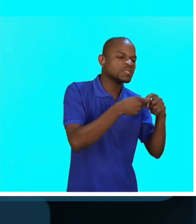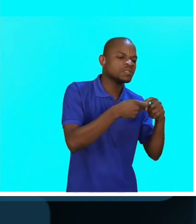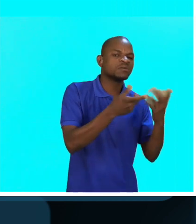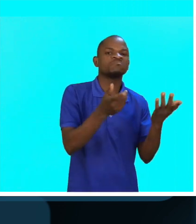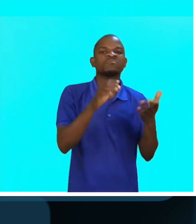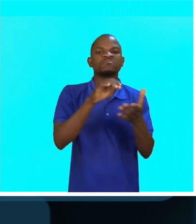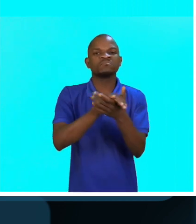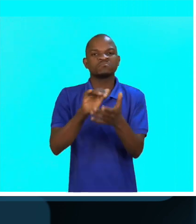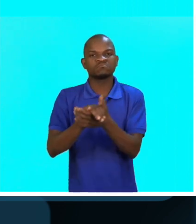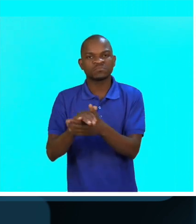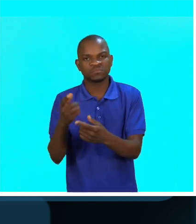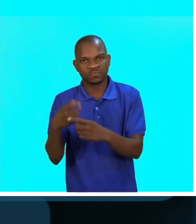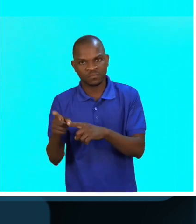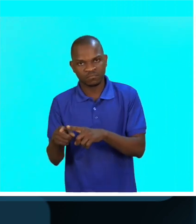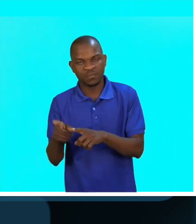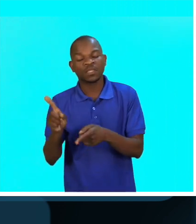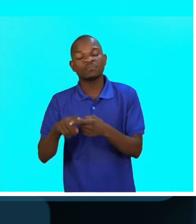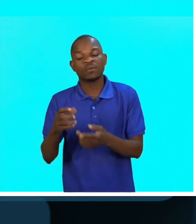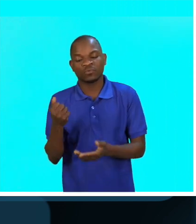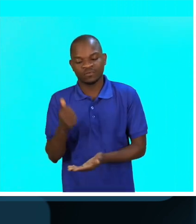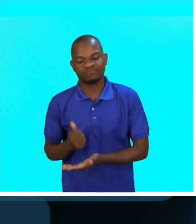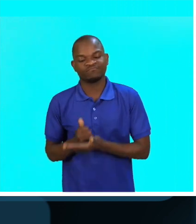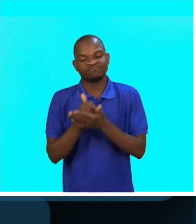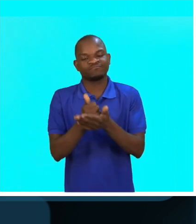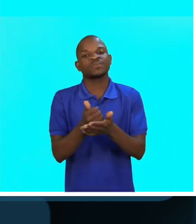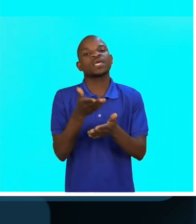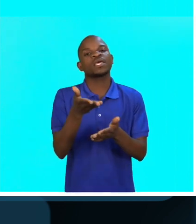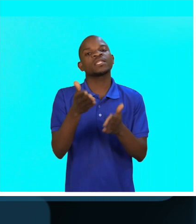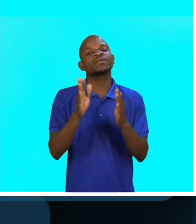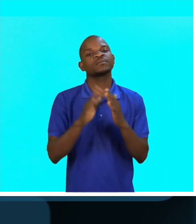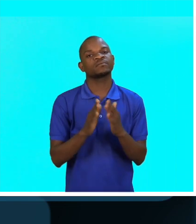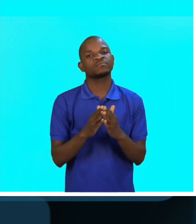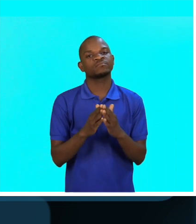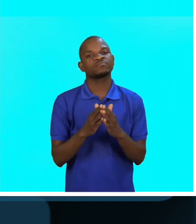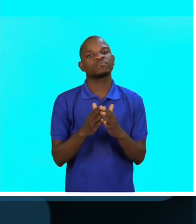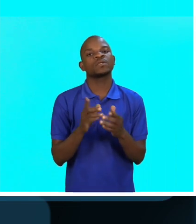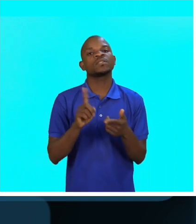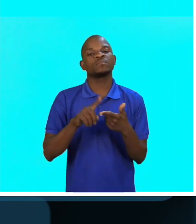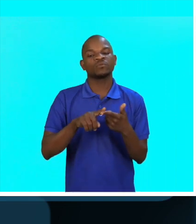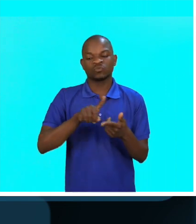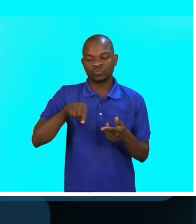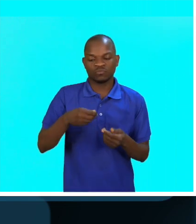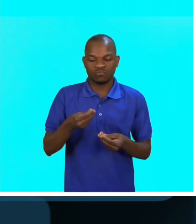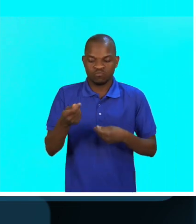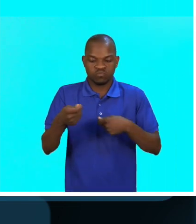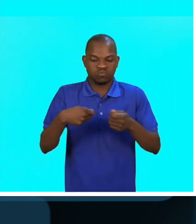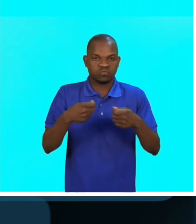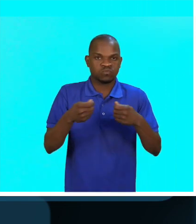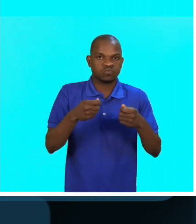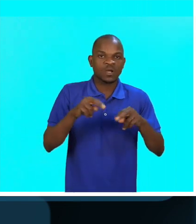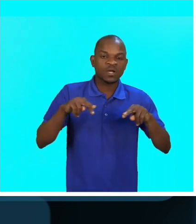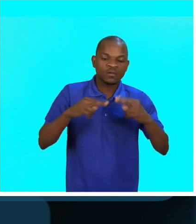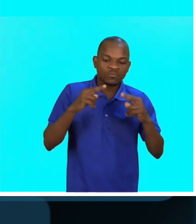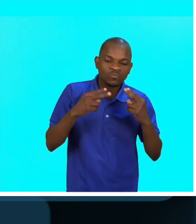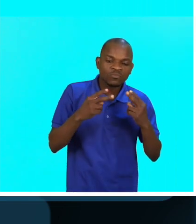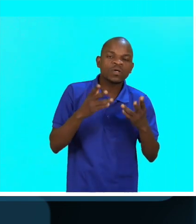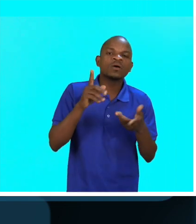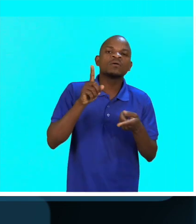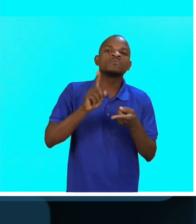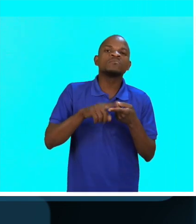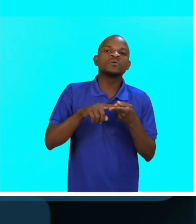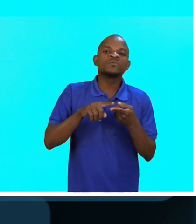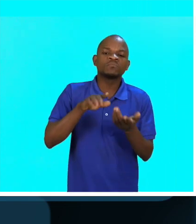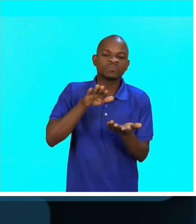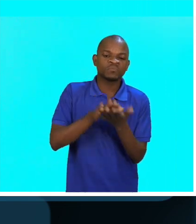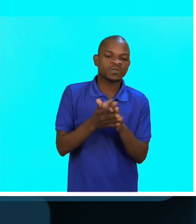vende aqui o almoço, as pessoas mesmo se servem aqui. Aqui nós preparamos o local para que possam estar bem com os amigos,